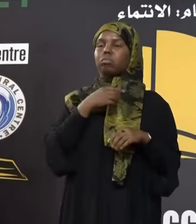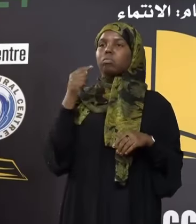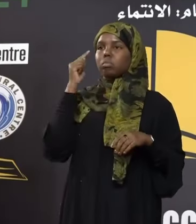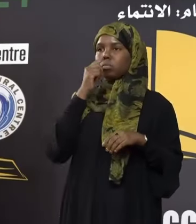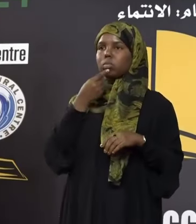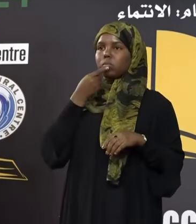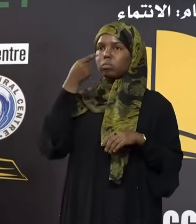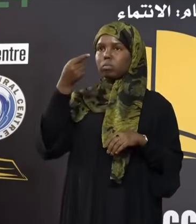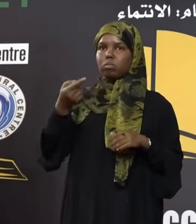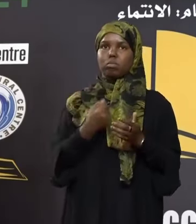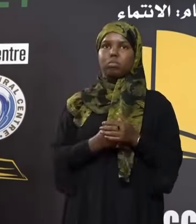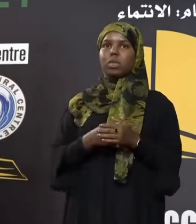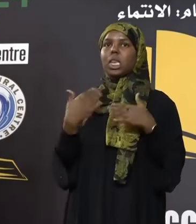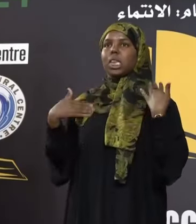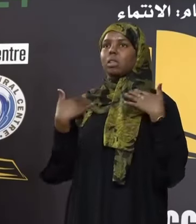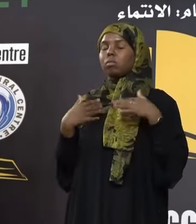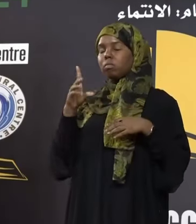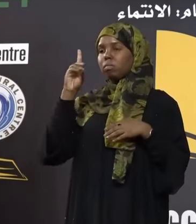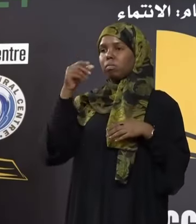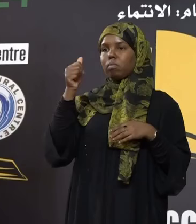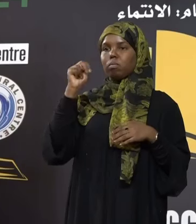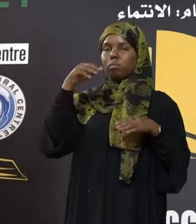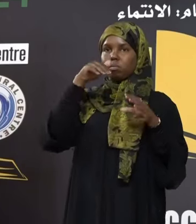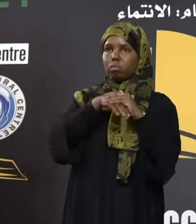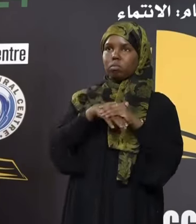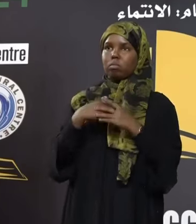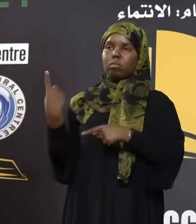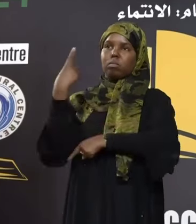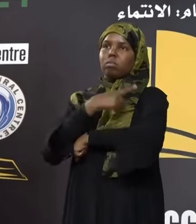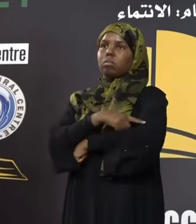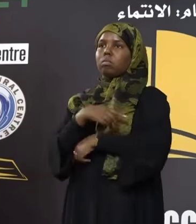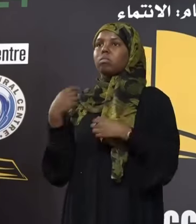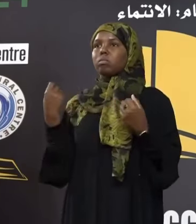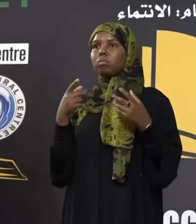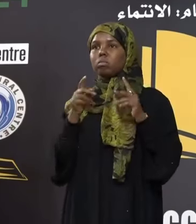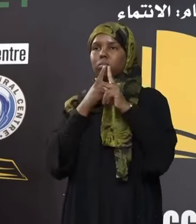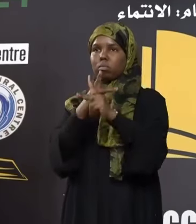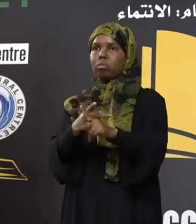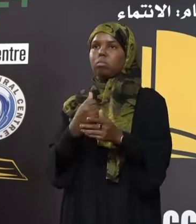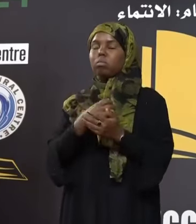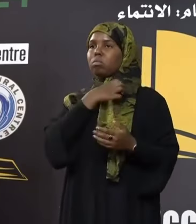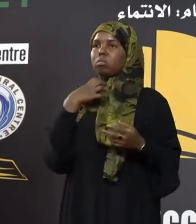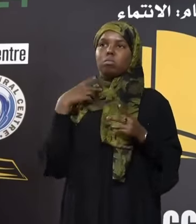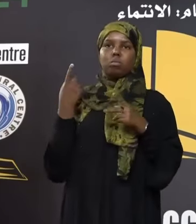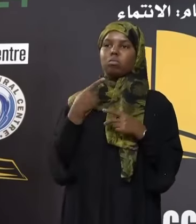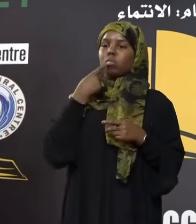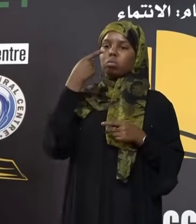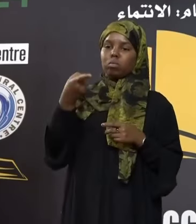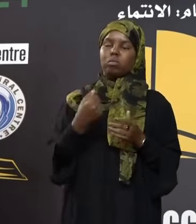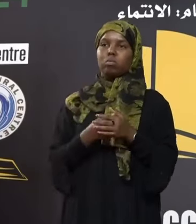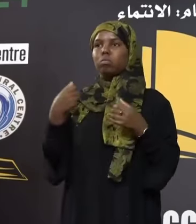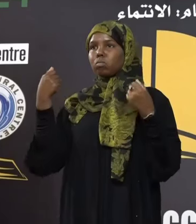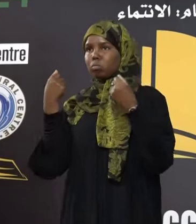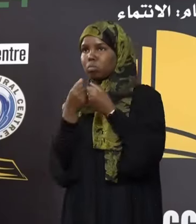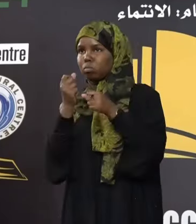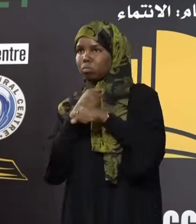dakhasbay oo kuyidhi dantaa ku jirta maalintaa waanu idiin hiilin kari lahayn ciidan baanu saari kari lahayn waanu layn